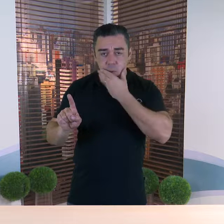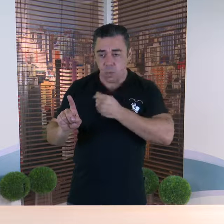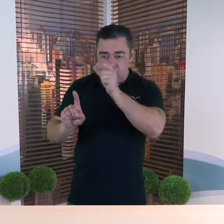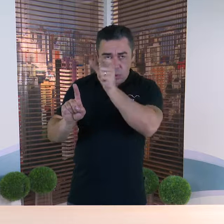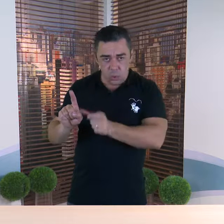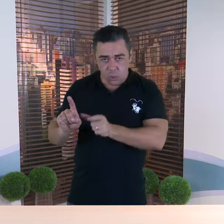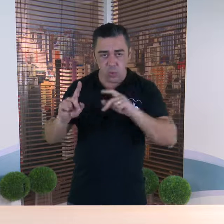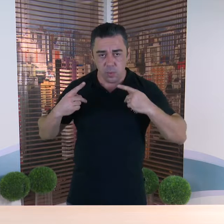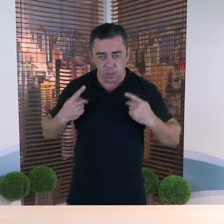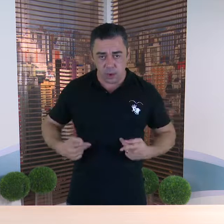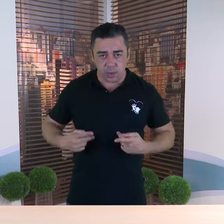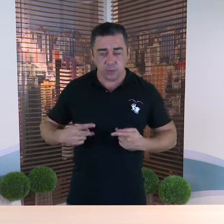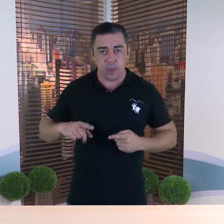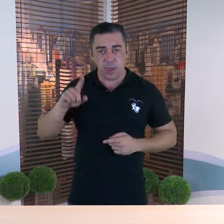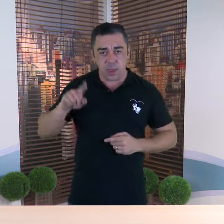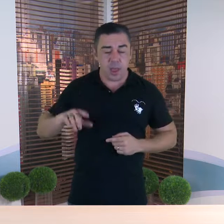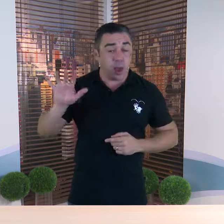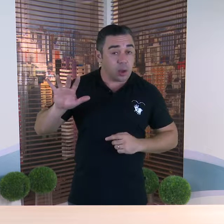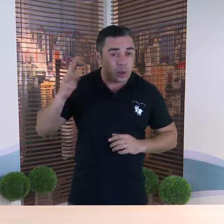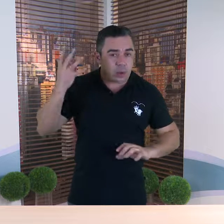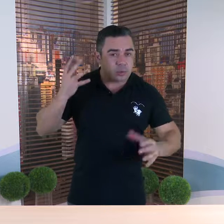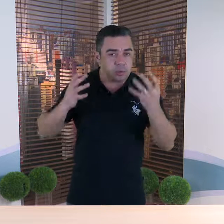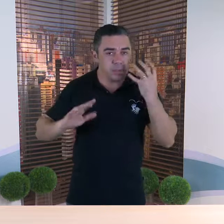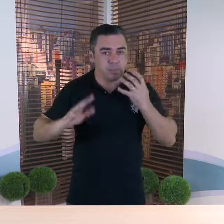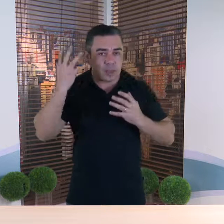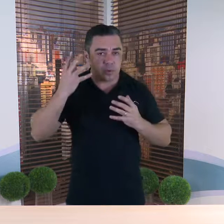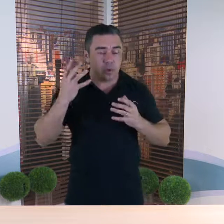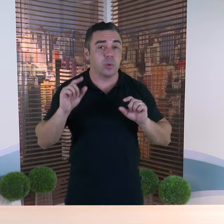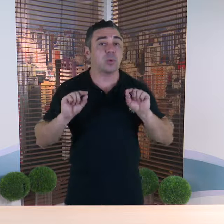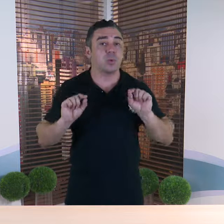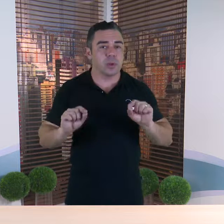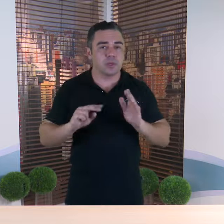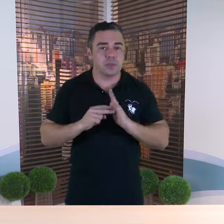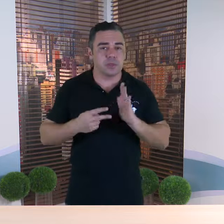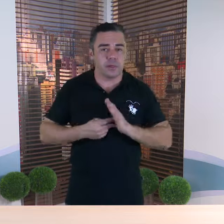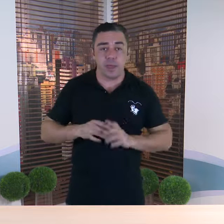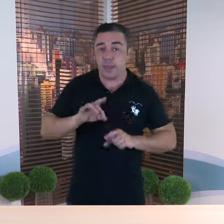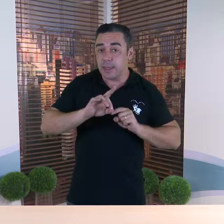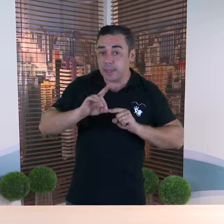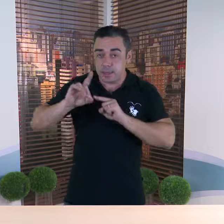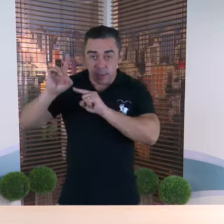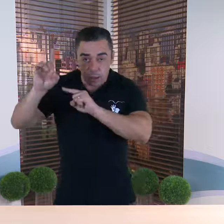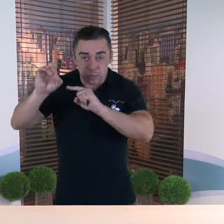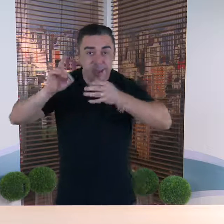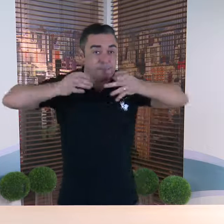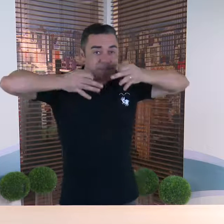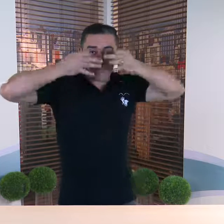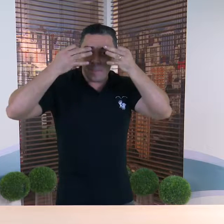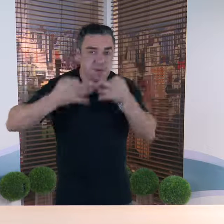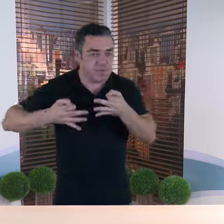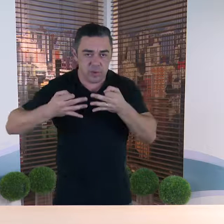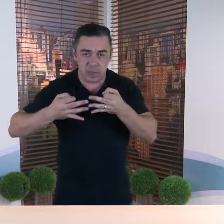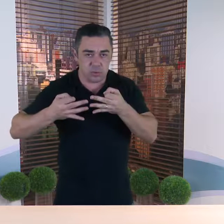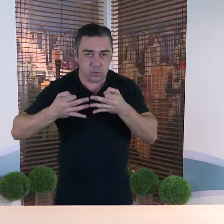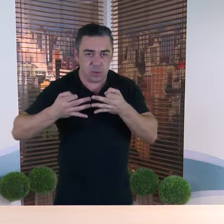suas ações são autocausadas. Desta forma, Deus, que é imaculadamente perfeito,